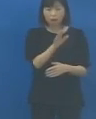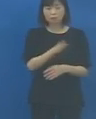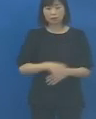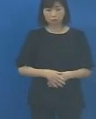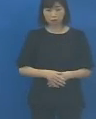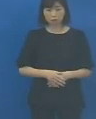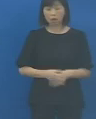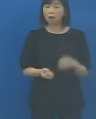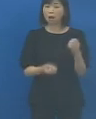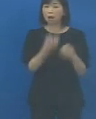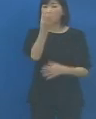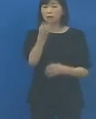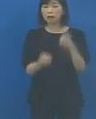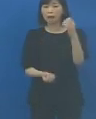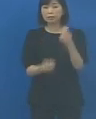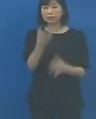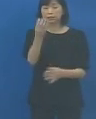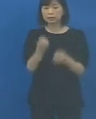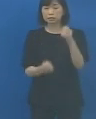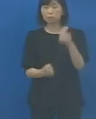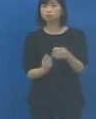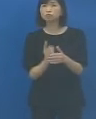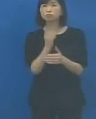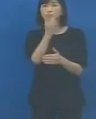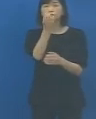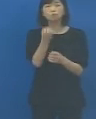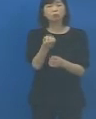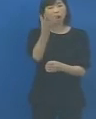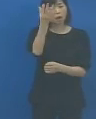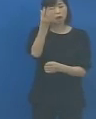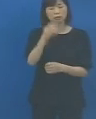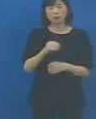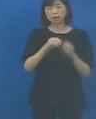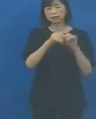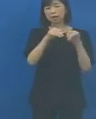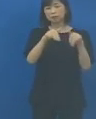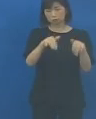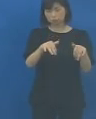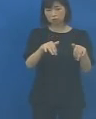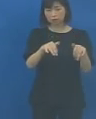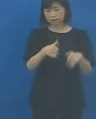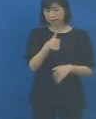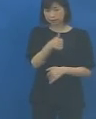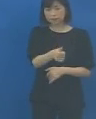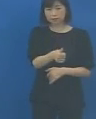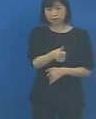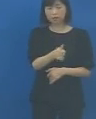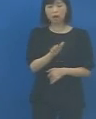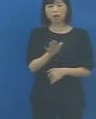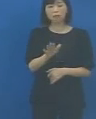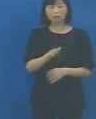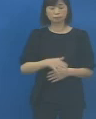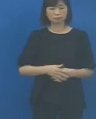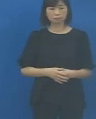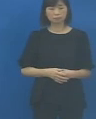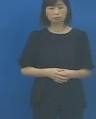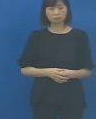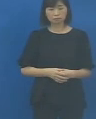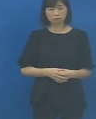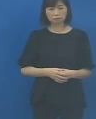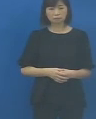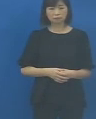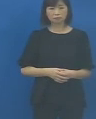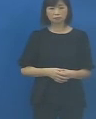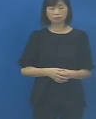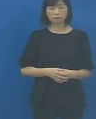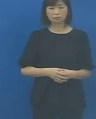これ実はあのこういうロケット花火というのは、あの砂丘条例で禁止をしているんですけども、そういうものとか